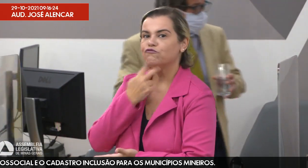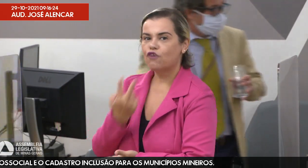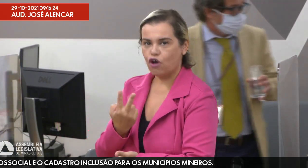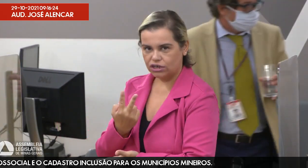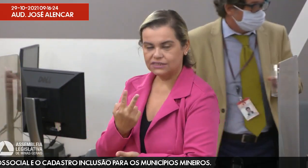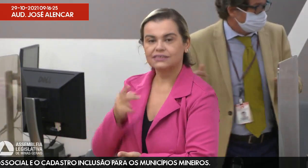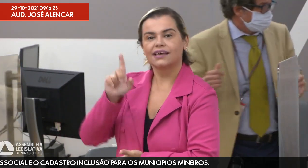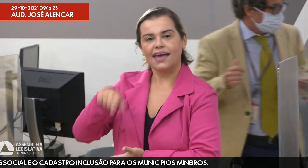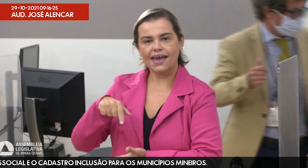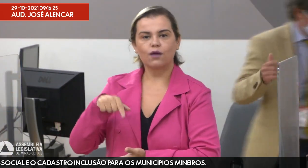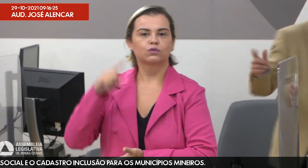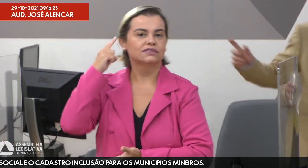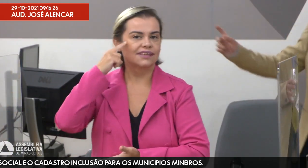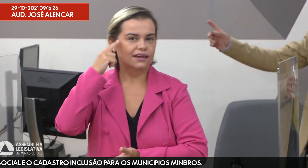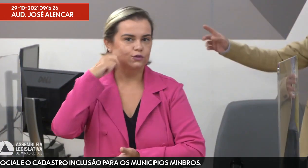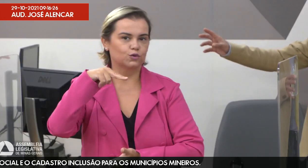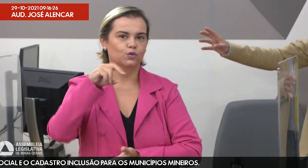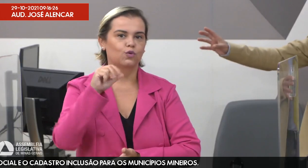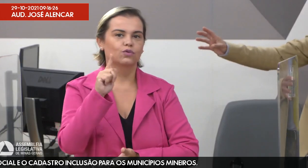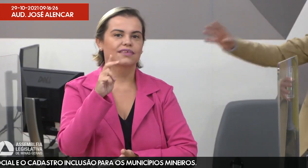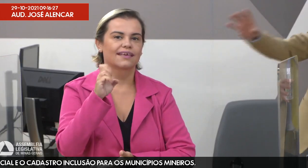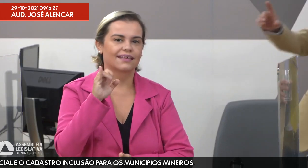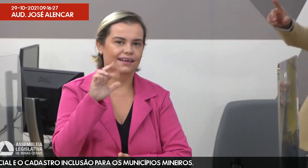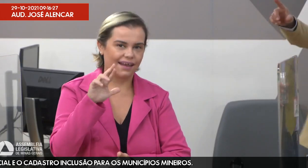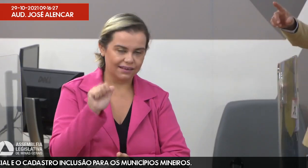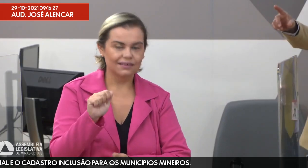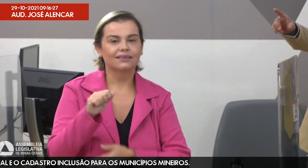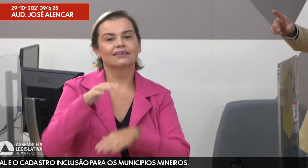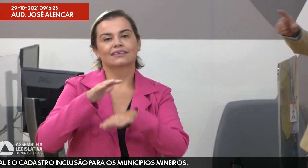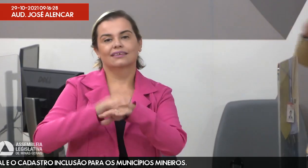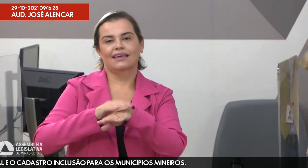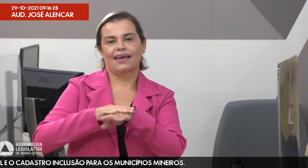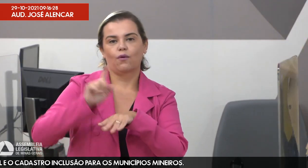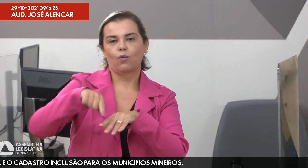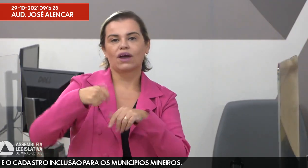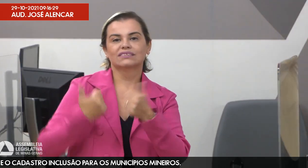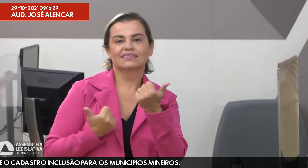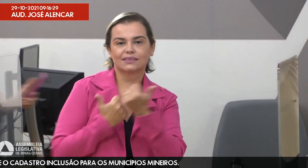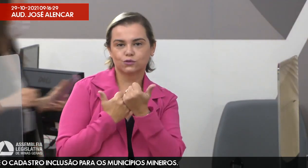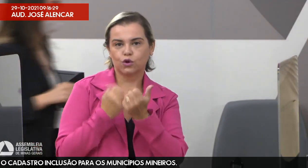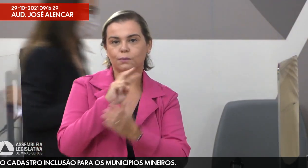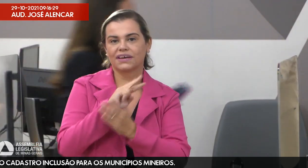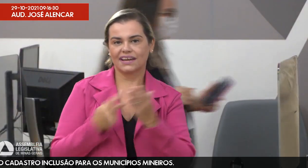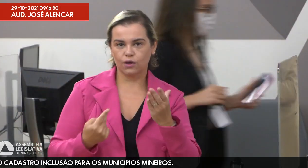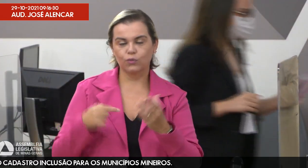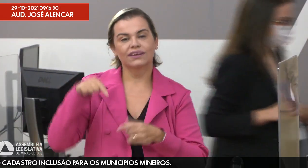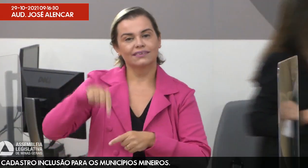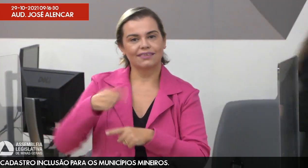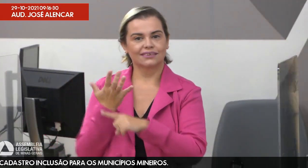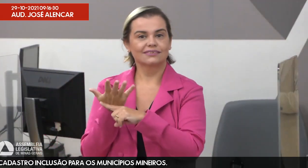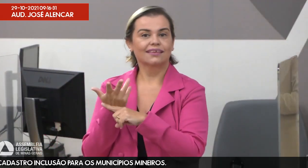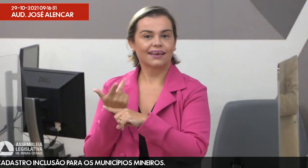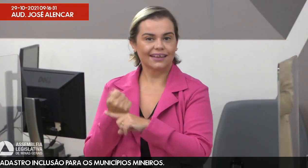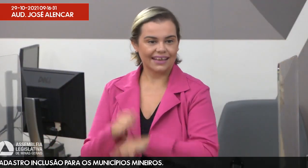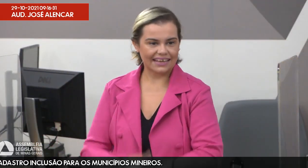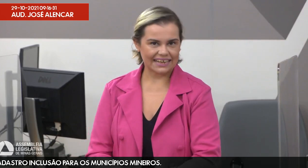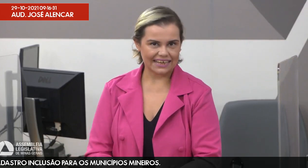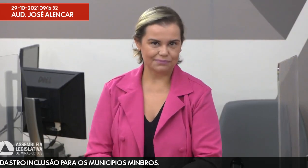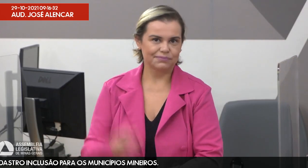Então, neste momento, a voz que vocês estão ouvindo é do Sérgio Nogueira, assessor bilíngue